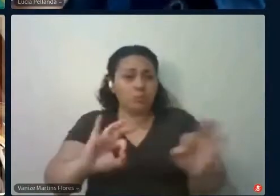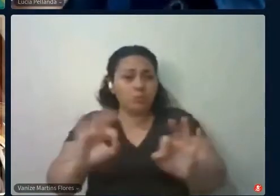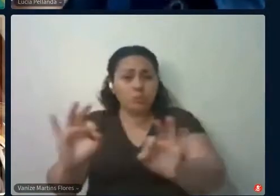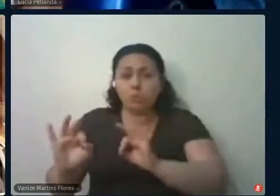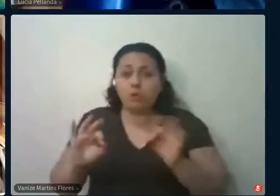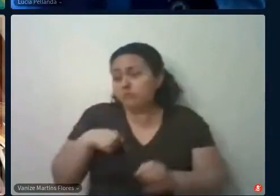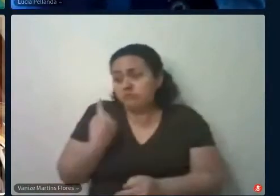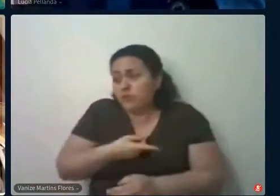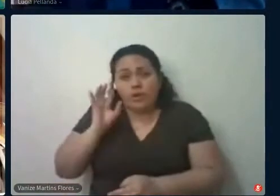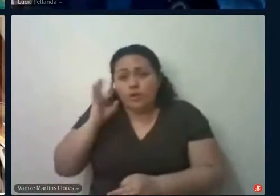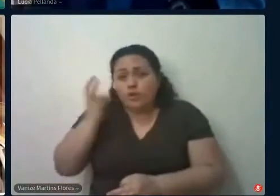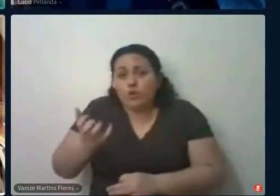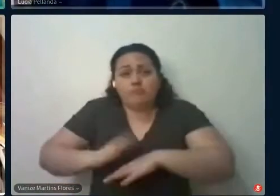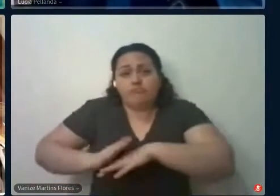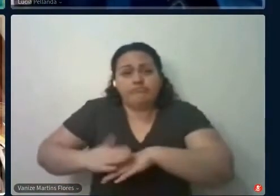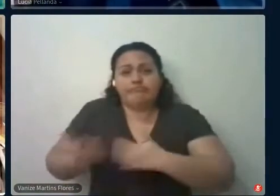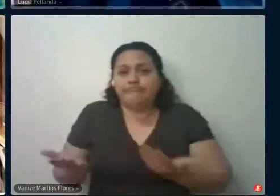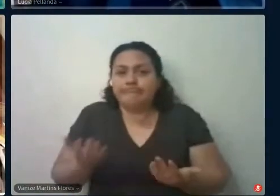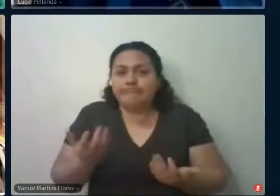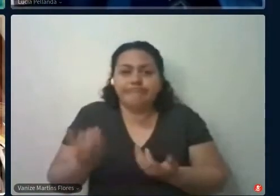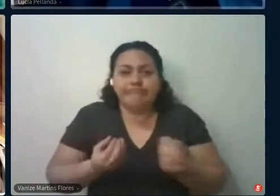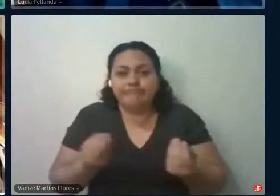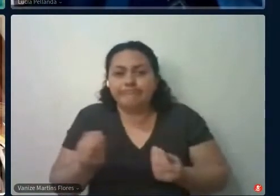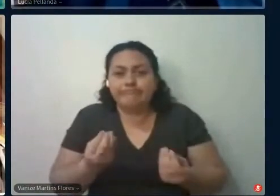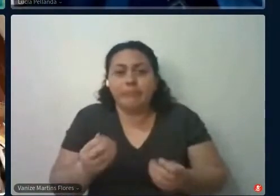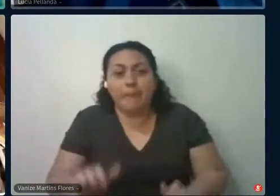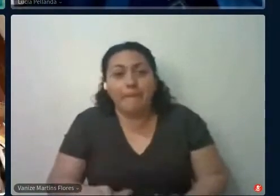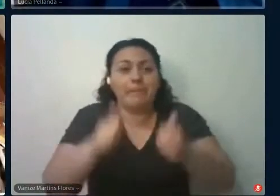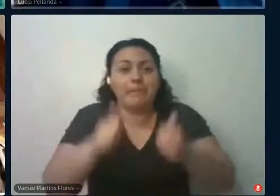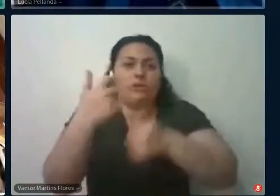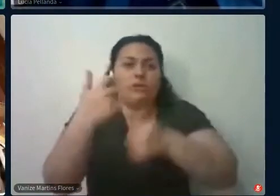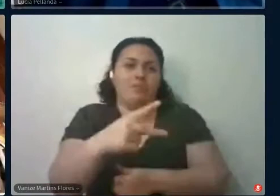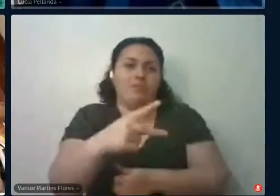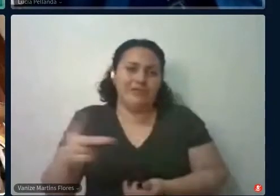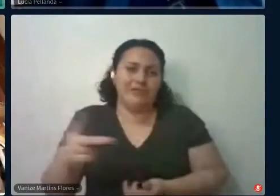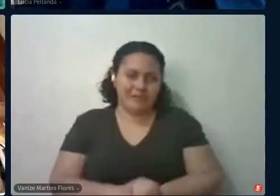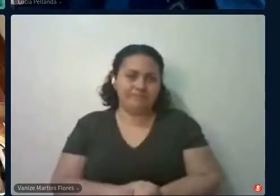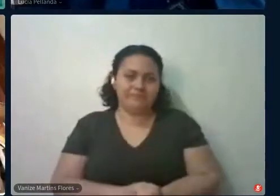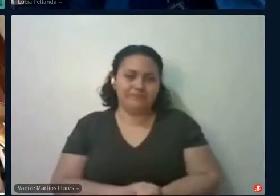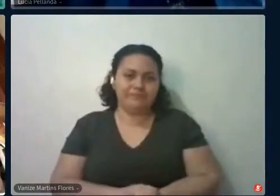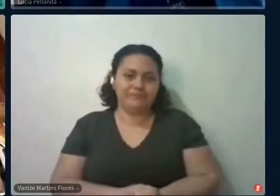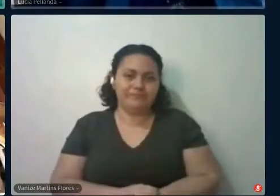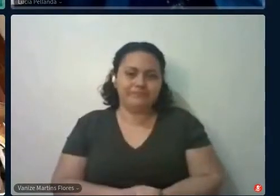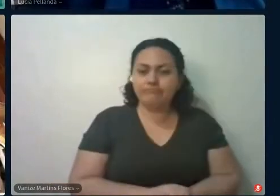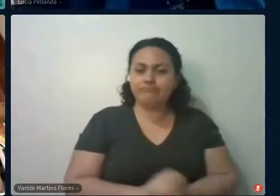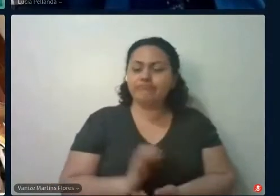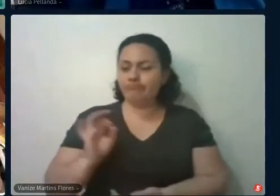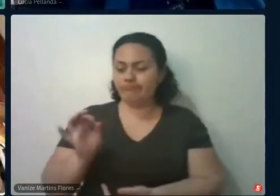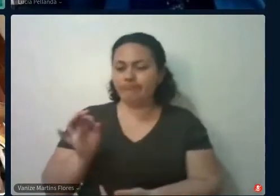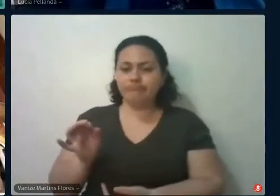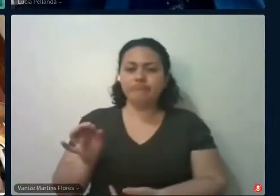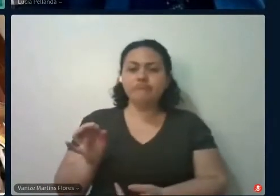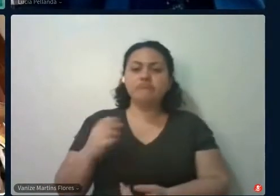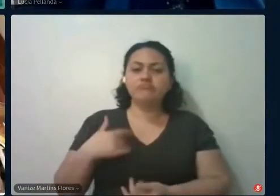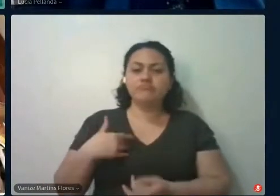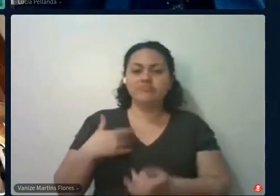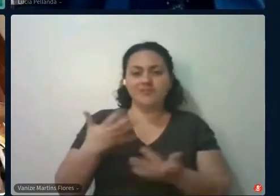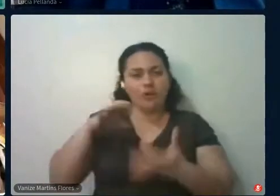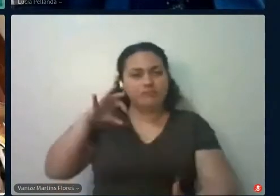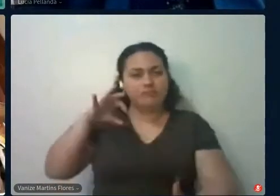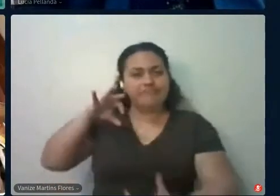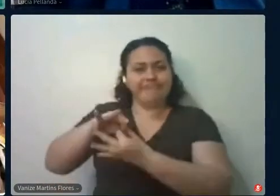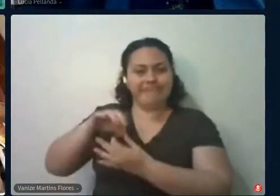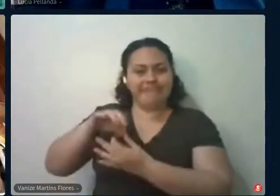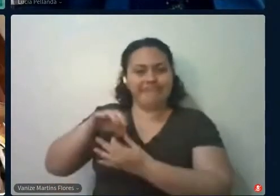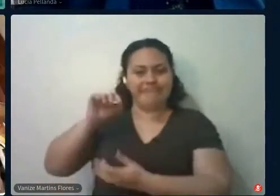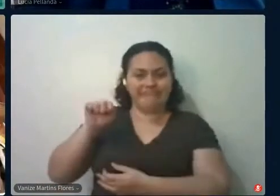corretas para a nossa população, né? Eu gostaria muito de reforçar a fala da Maria Eugênia, né? Nós precisamos